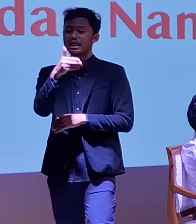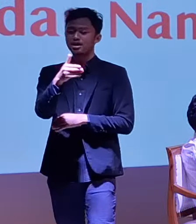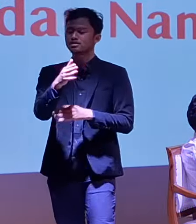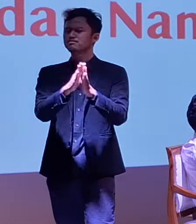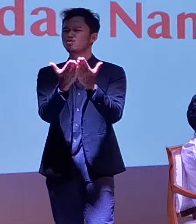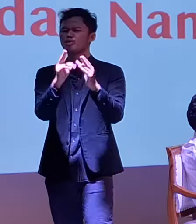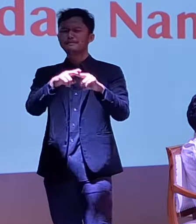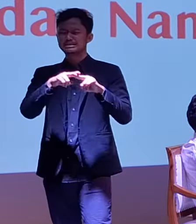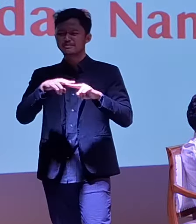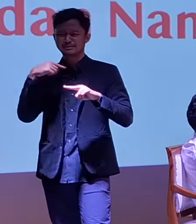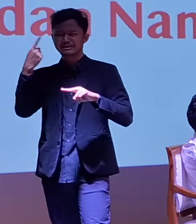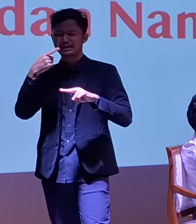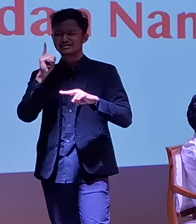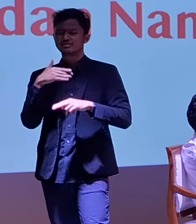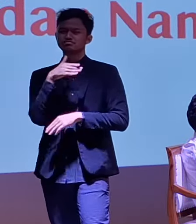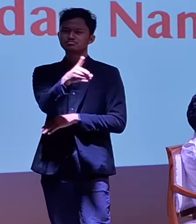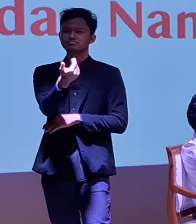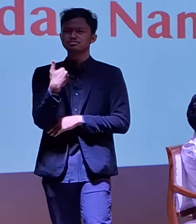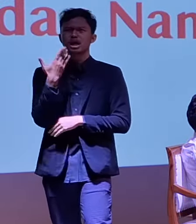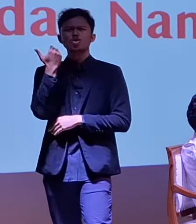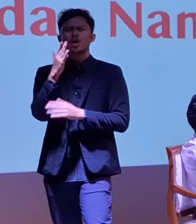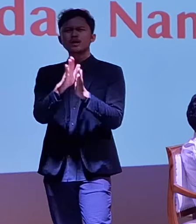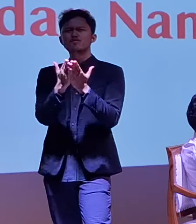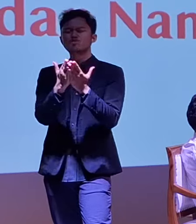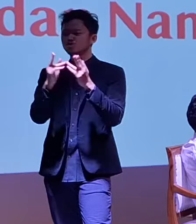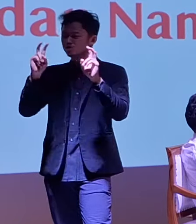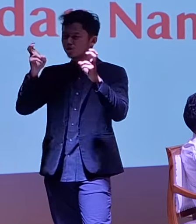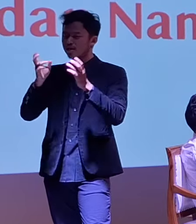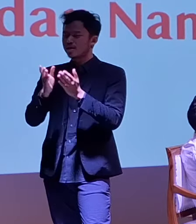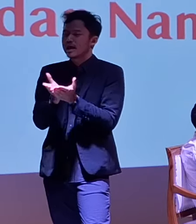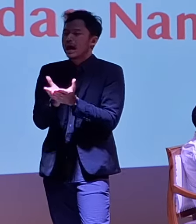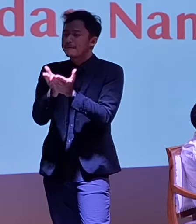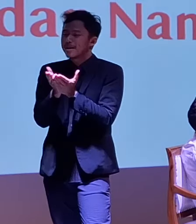pinjam buku tenggelamnya kapal Van Ruys.